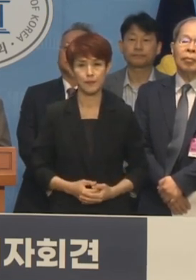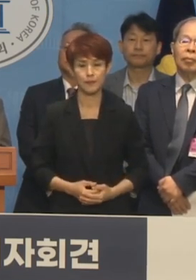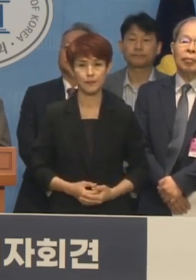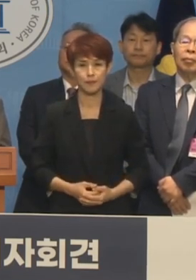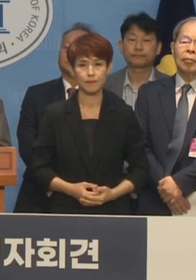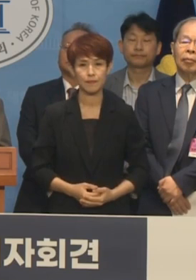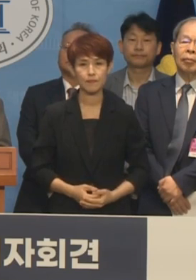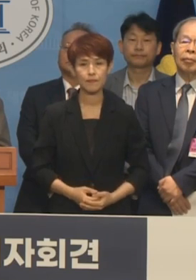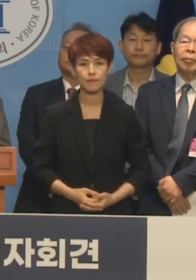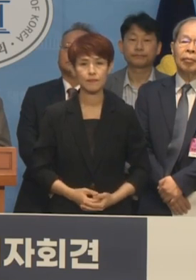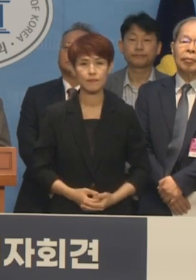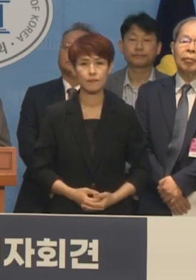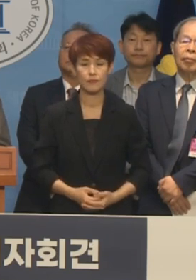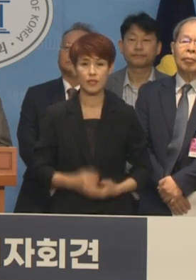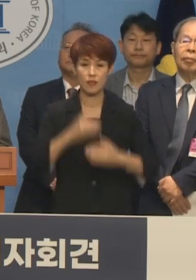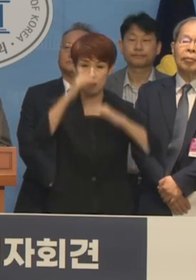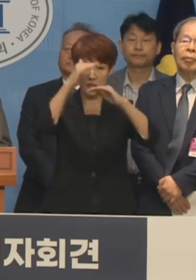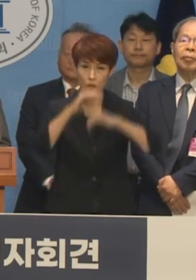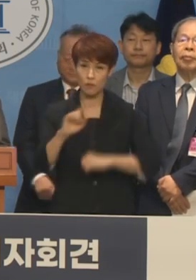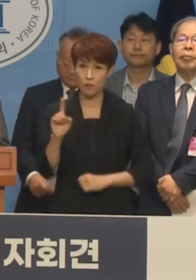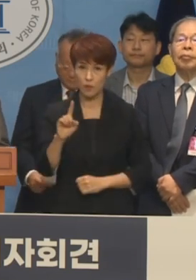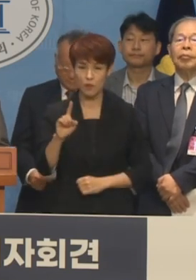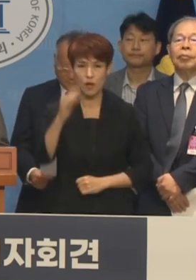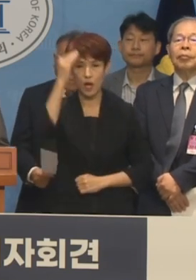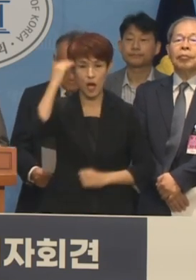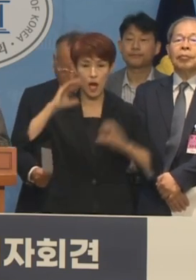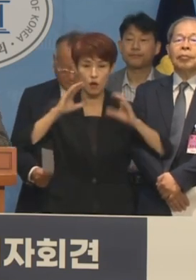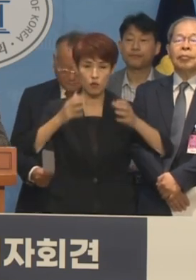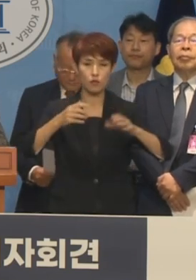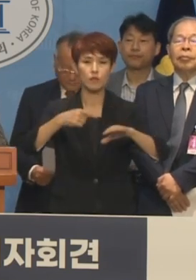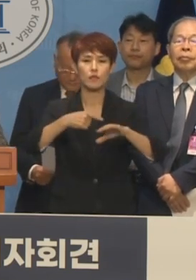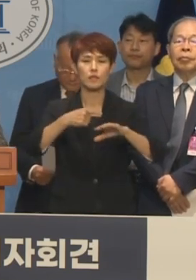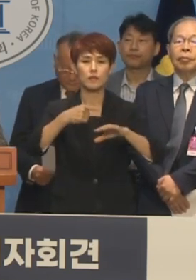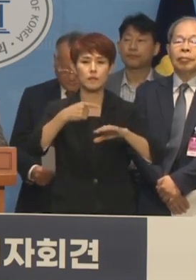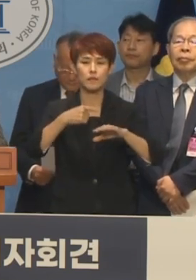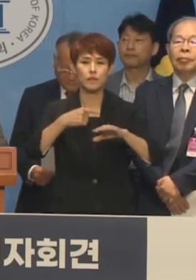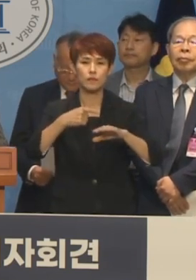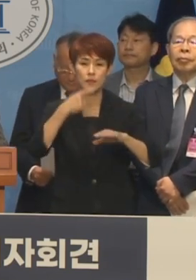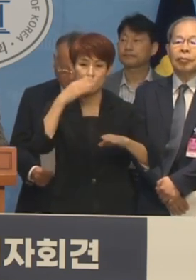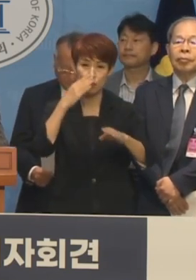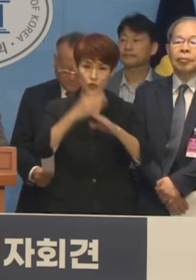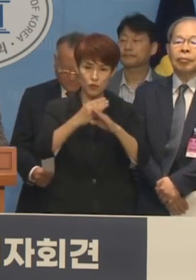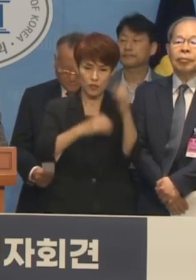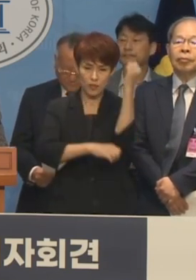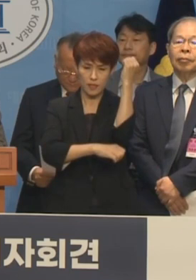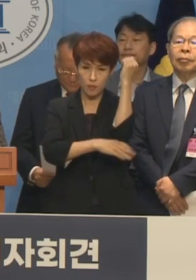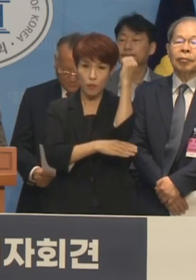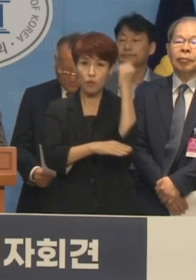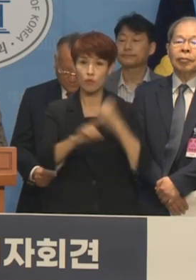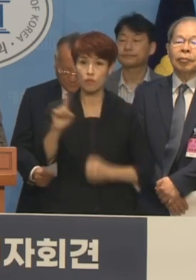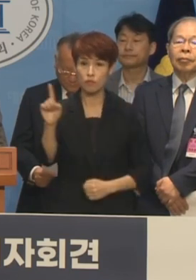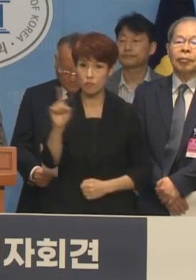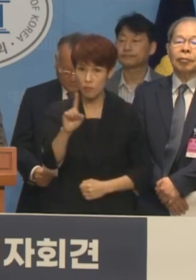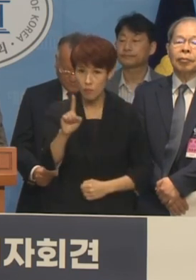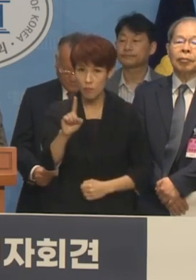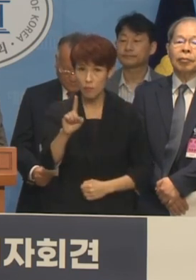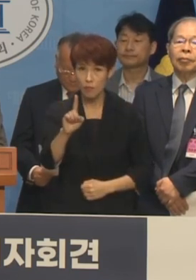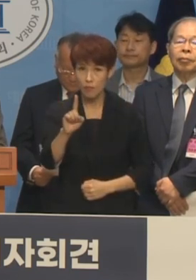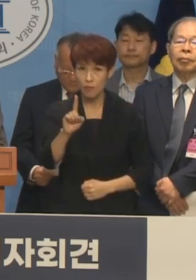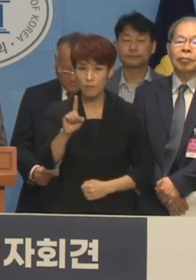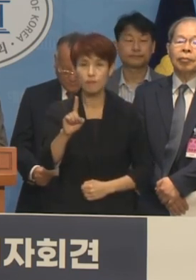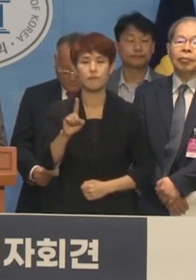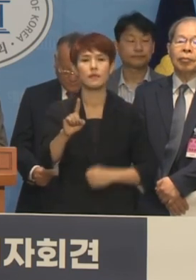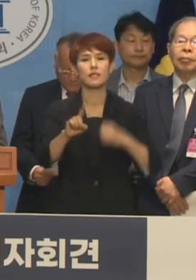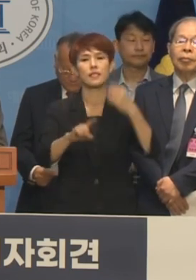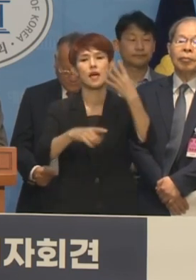시작하고 있습니다. 이 말은 대한민국 민주공화국의 근간이 바로